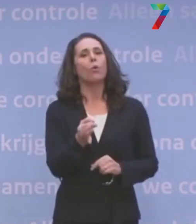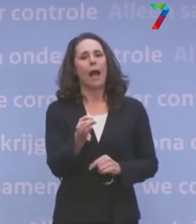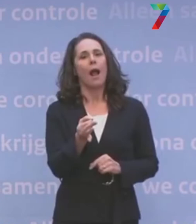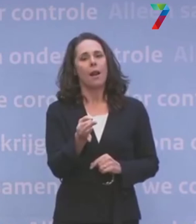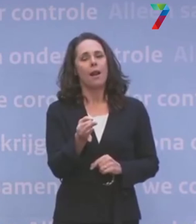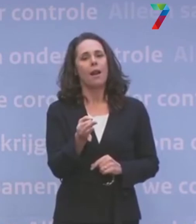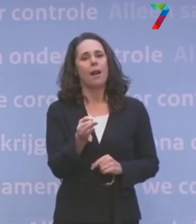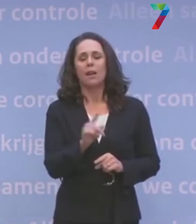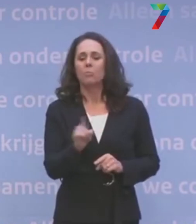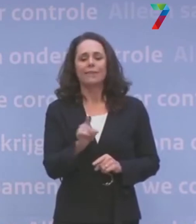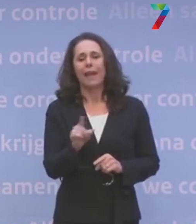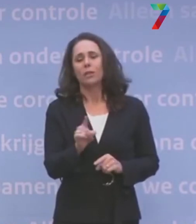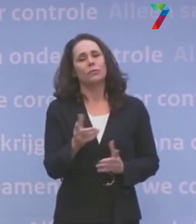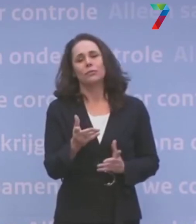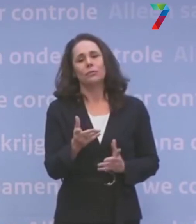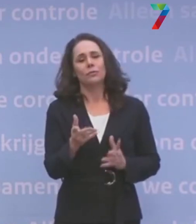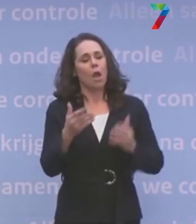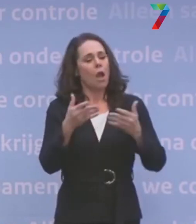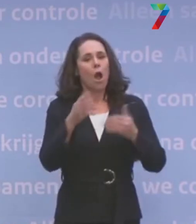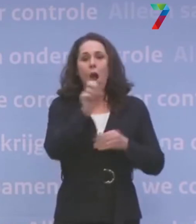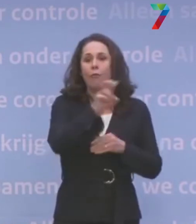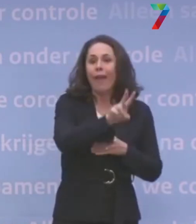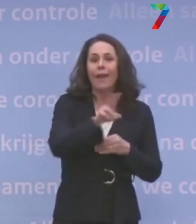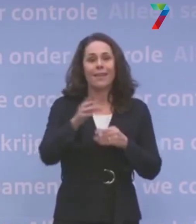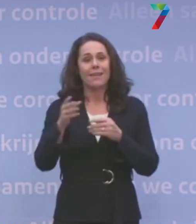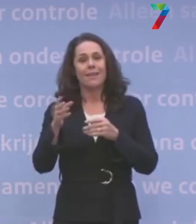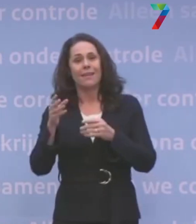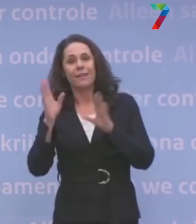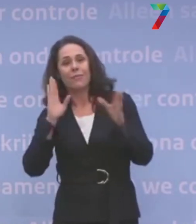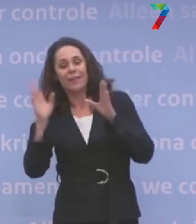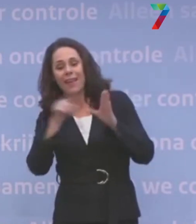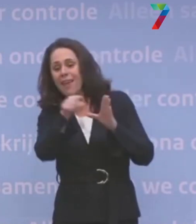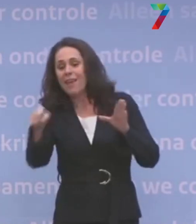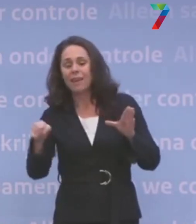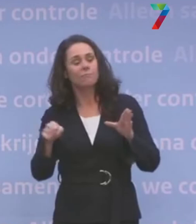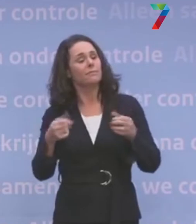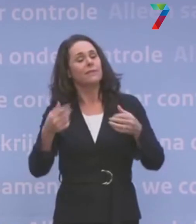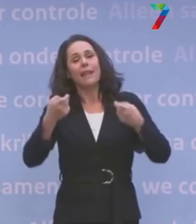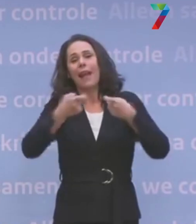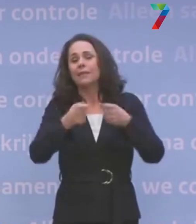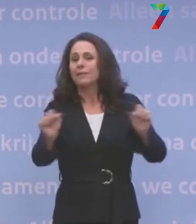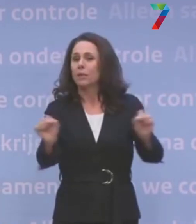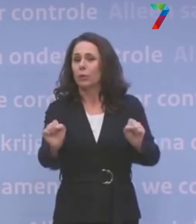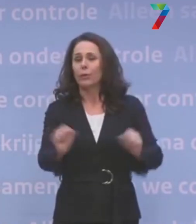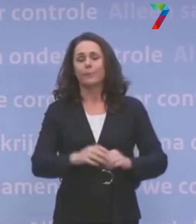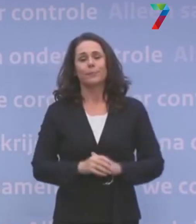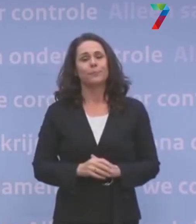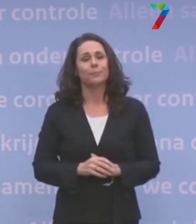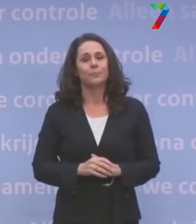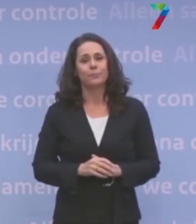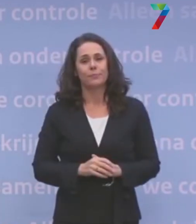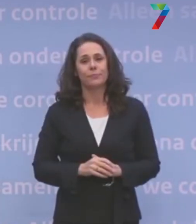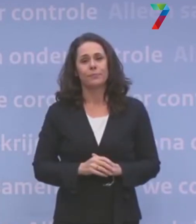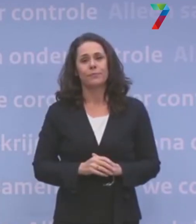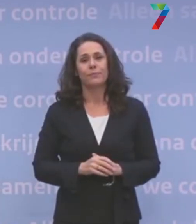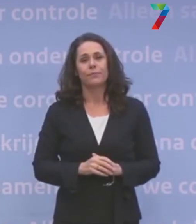maatregel nauwelijks extra druk op het openbaar vervoer en het interregionale verkeer. Een belangrijk